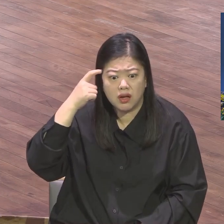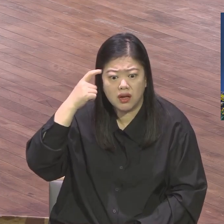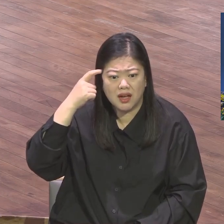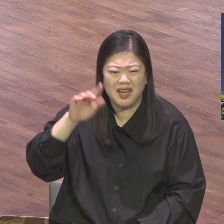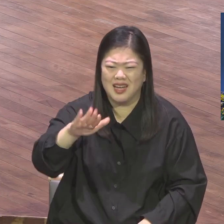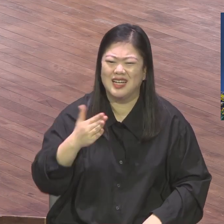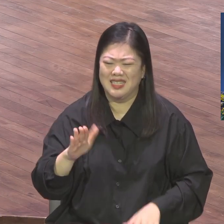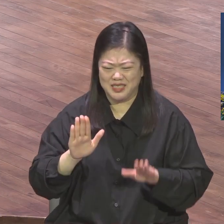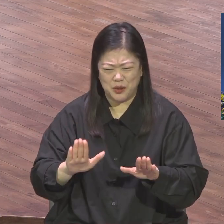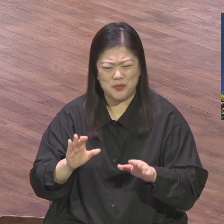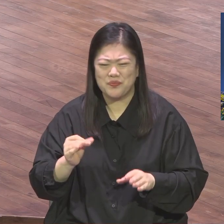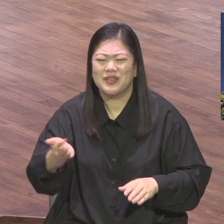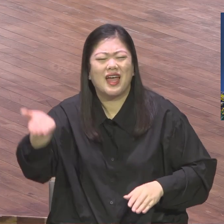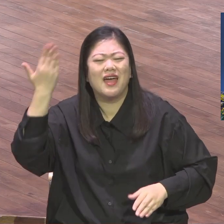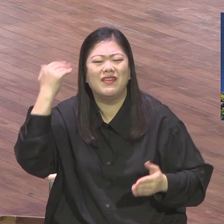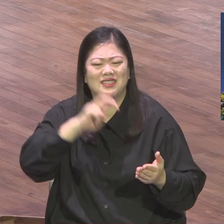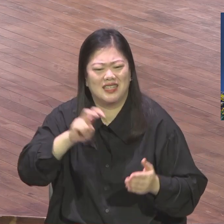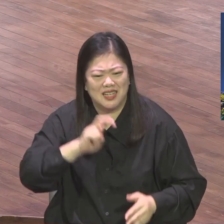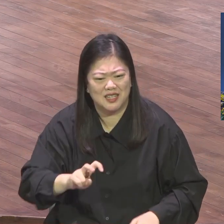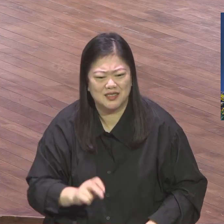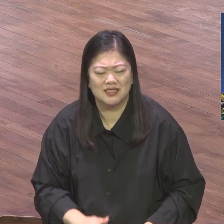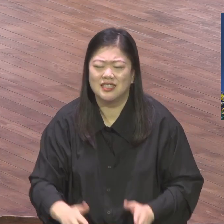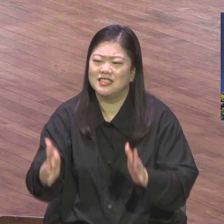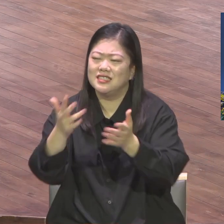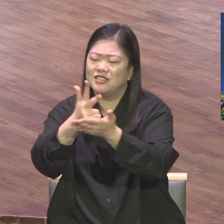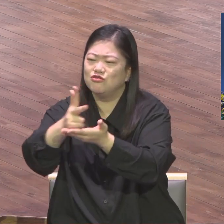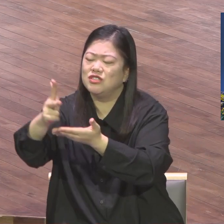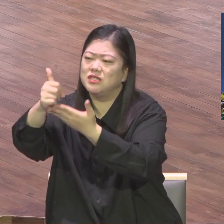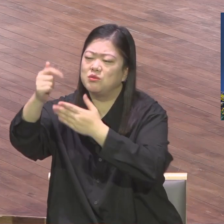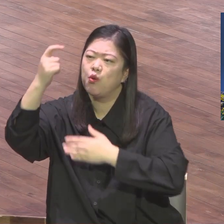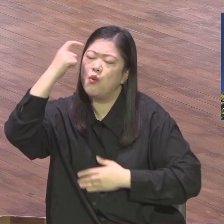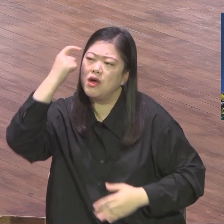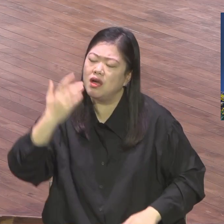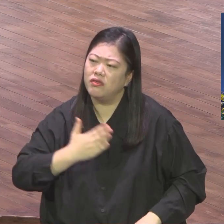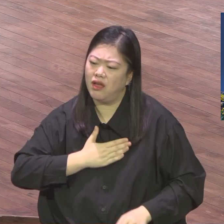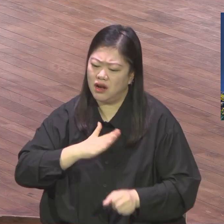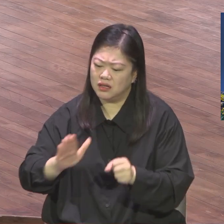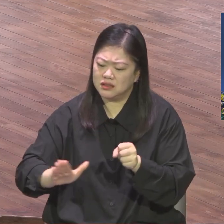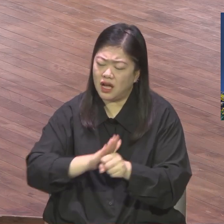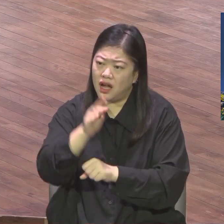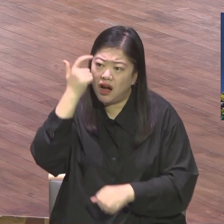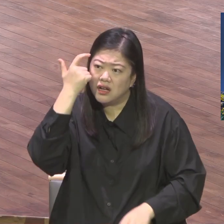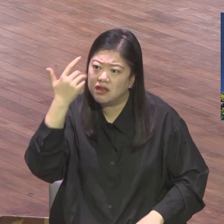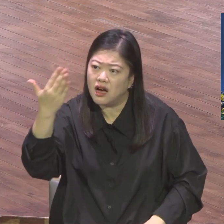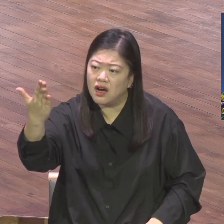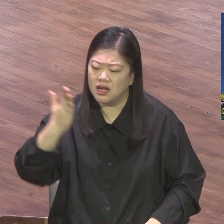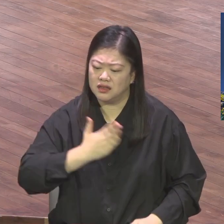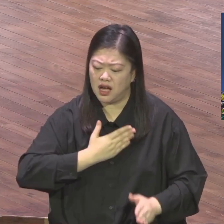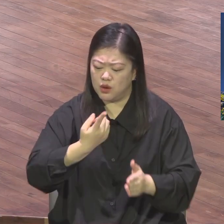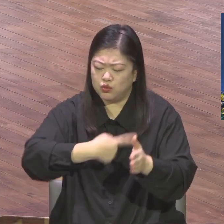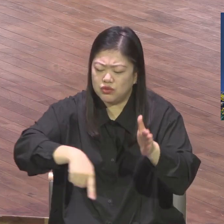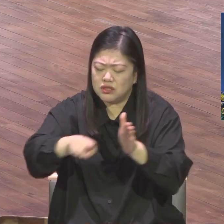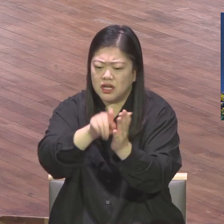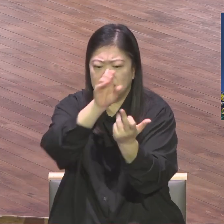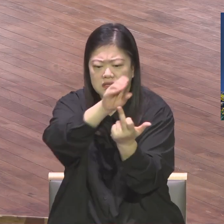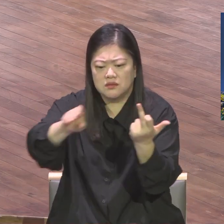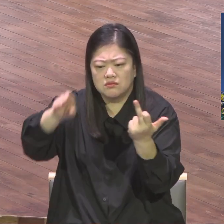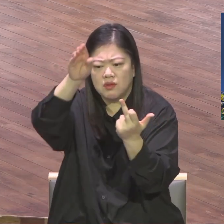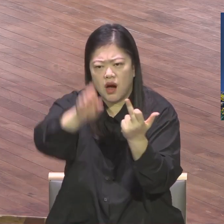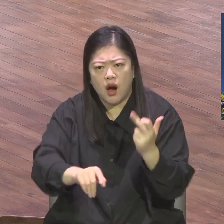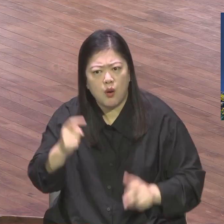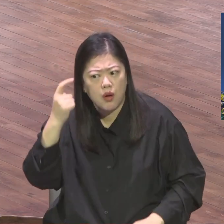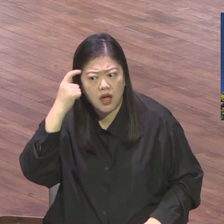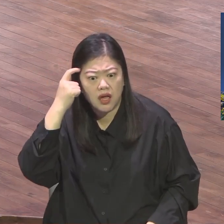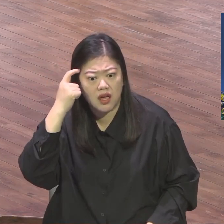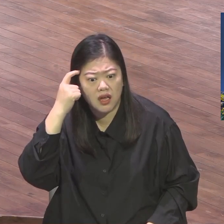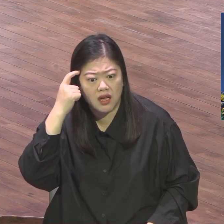찬양을 따라 보는데 왜 나를 사랑하나? 왜 나를 위해 갈보리 십자가에 시했나? 이